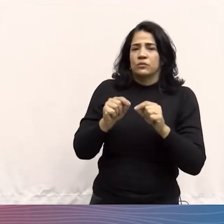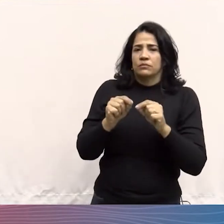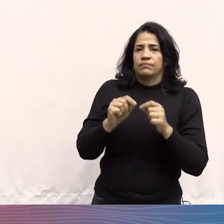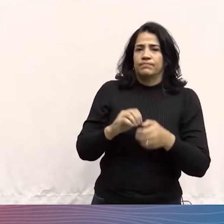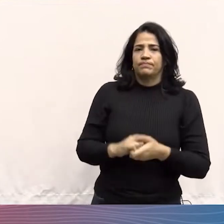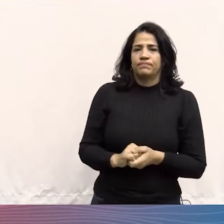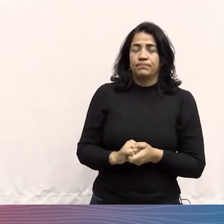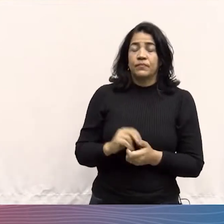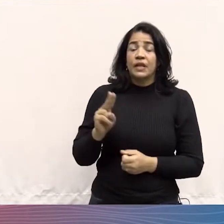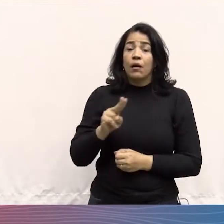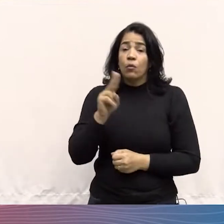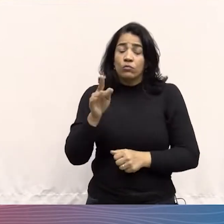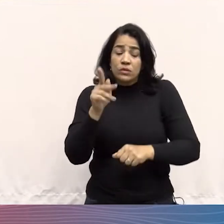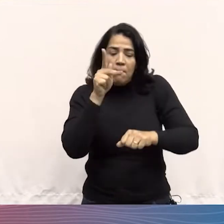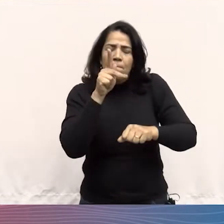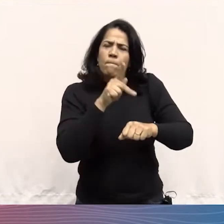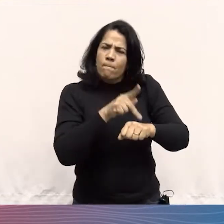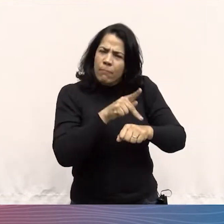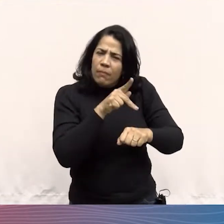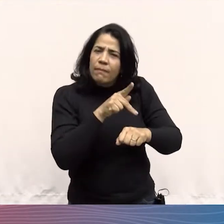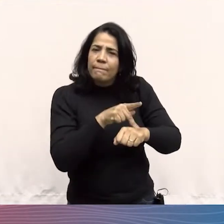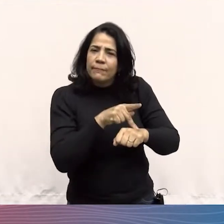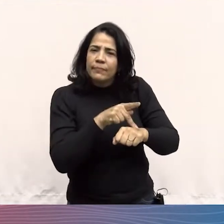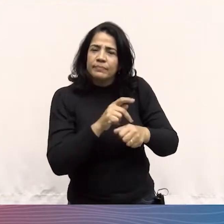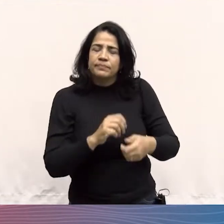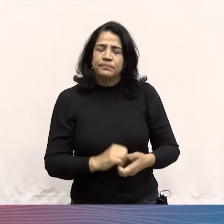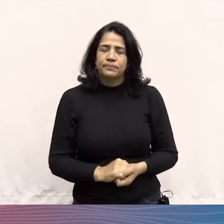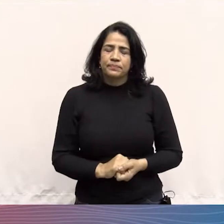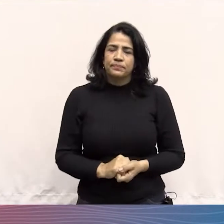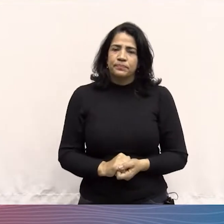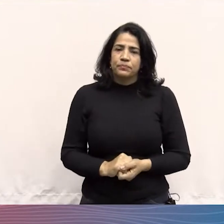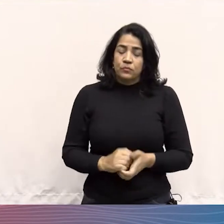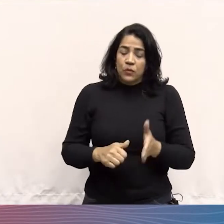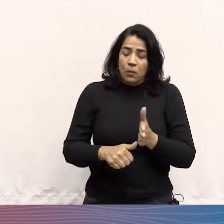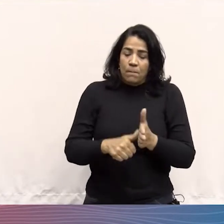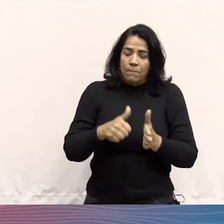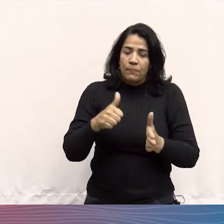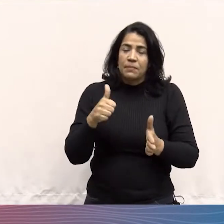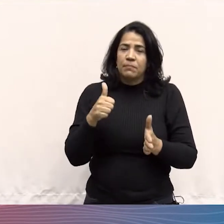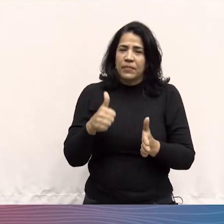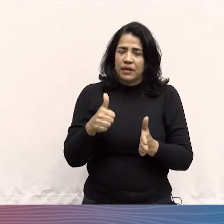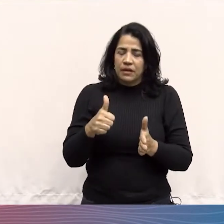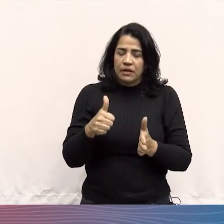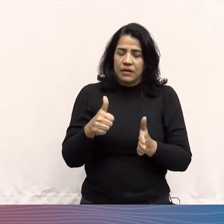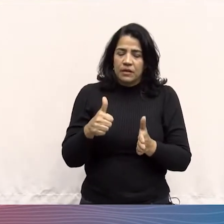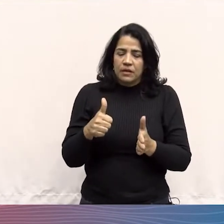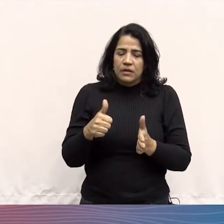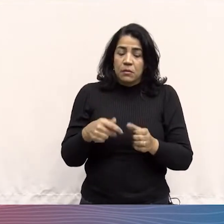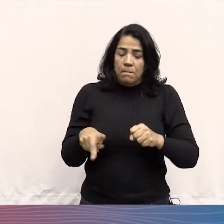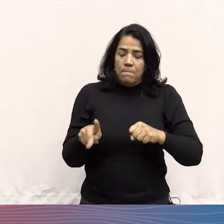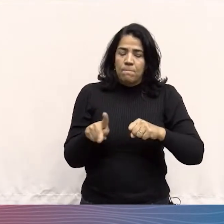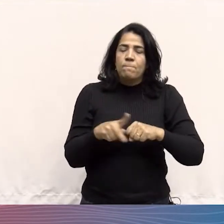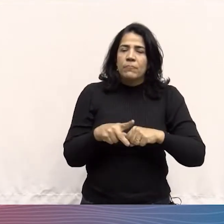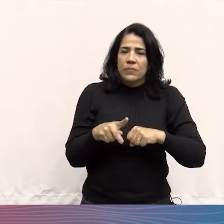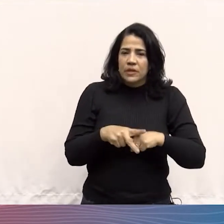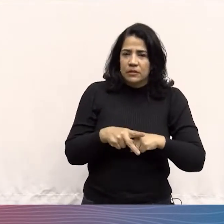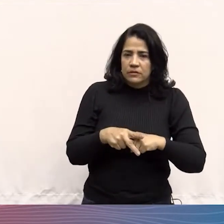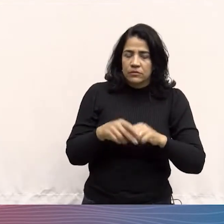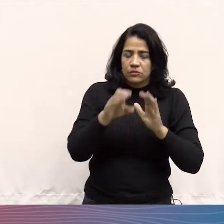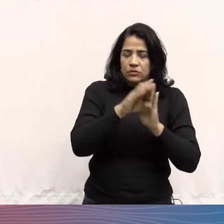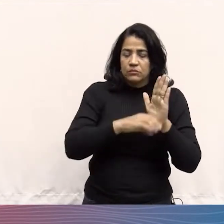Lembra 1 Pedro capítulo 2? Né? Ele como pedra que